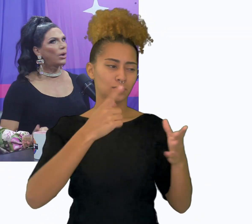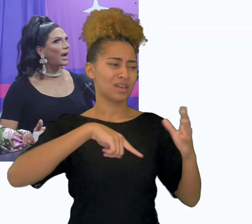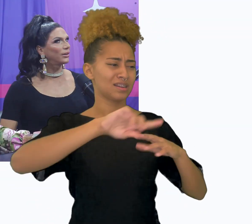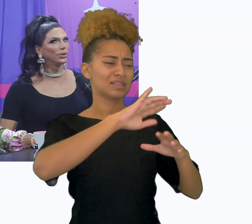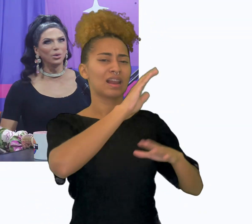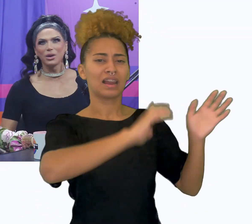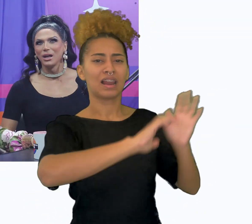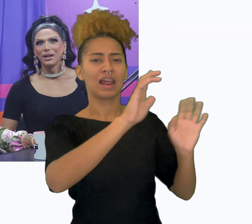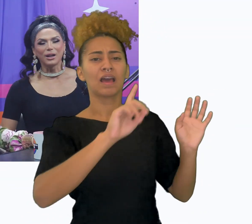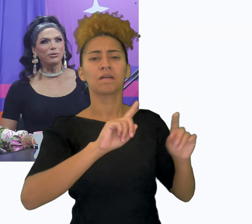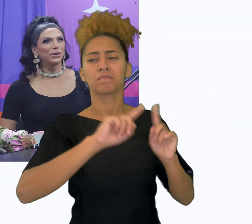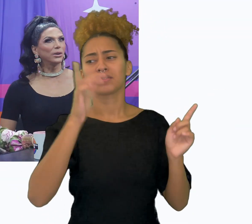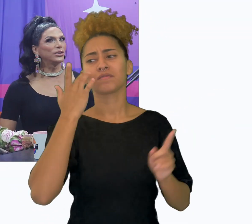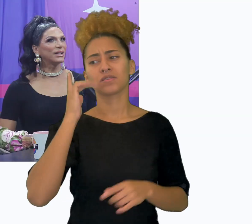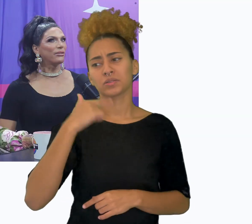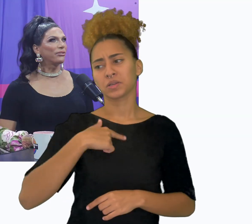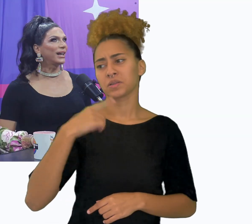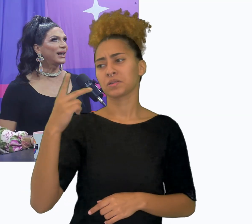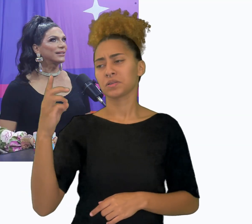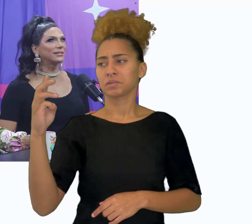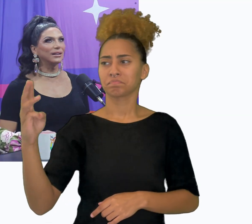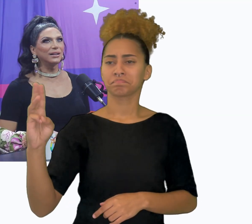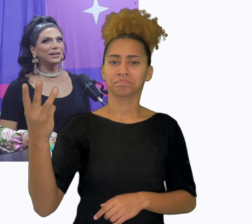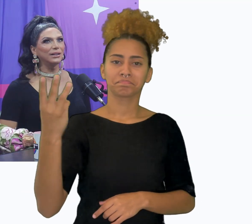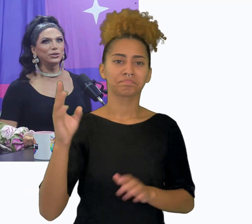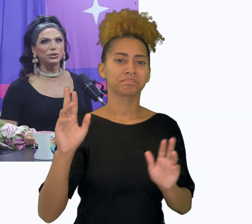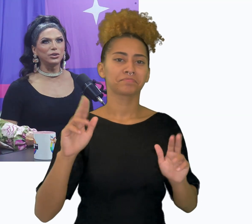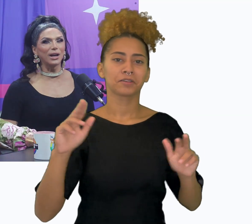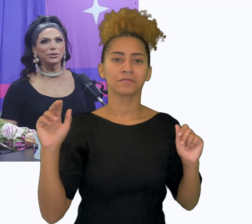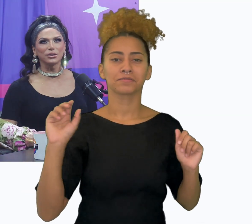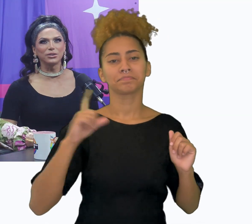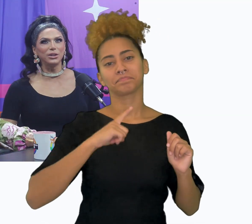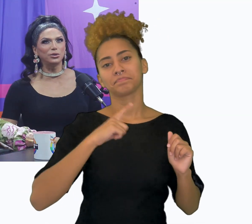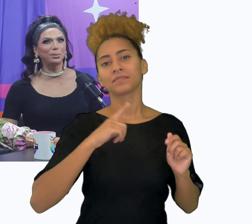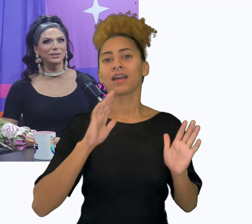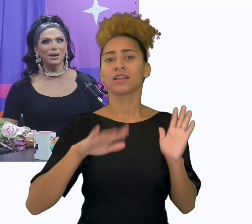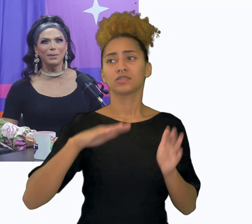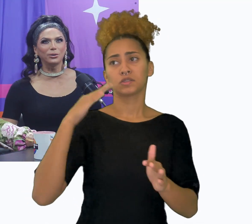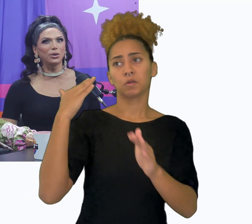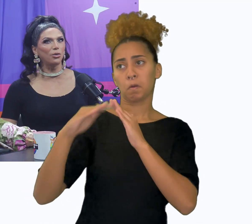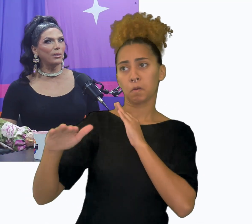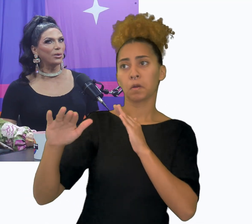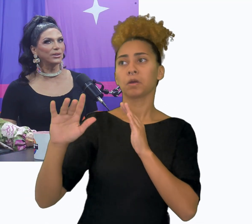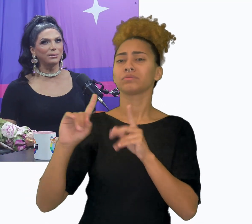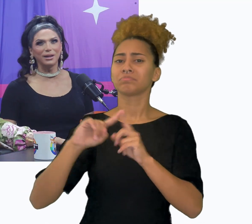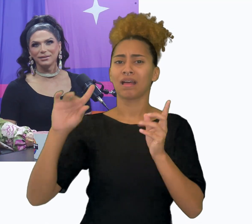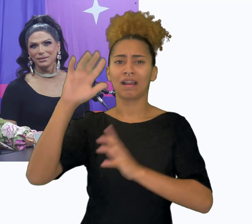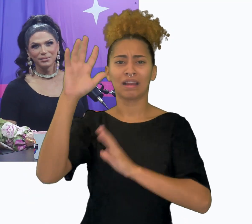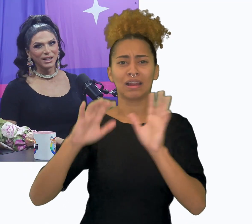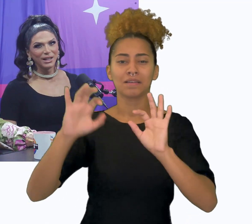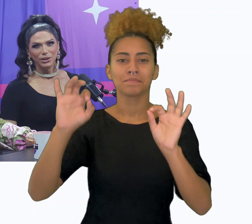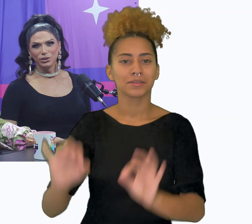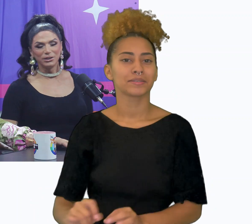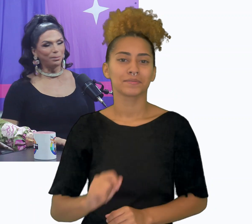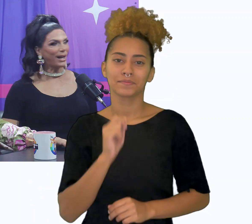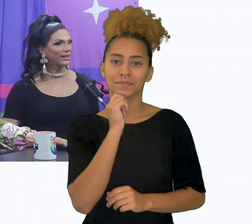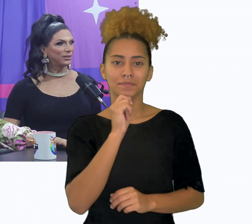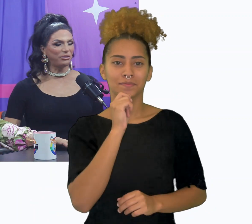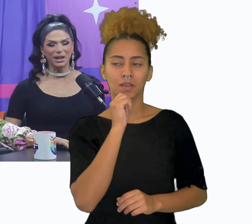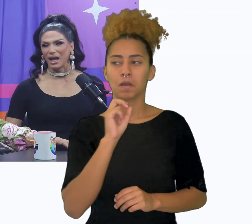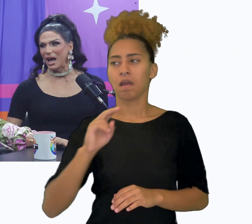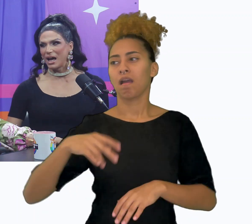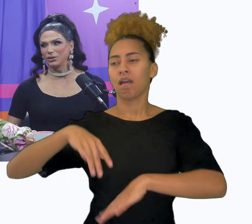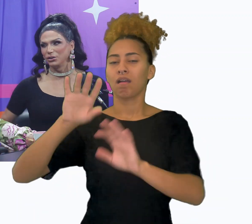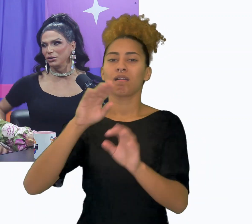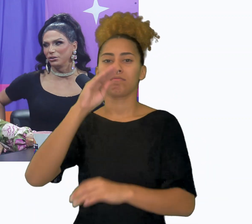Eu, a Adma e a Verônica. Talvez uma desavença de raciocínio, de pensamento, de alguma coisa mais... De parar